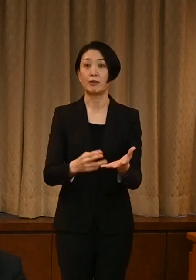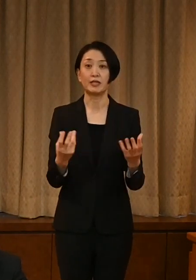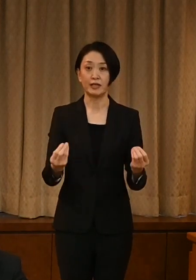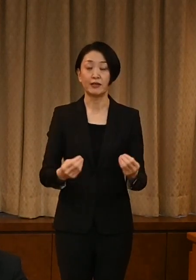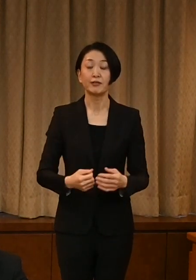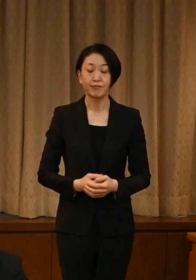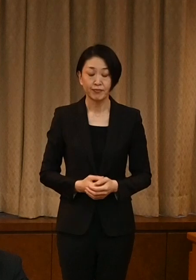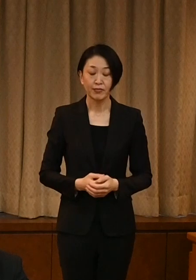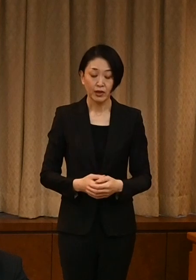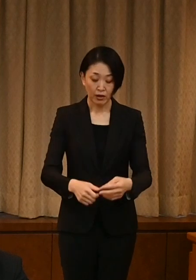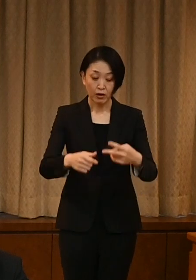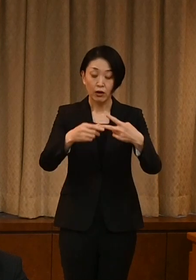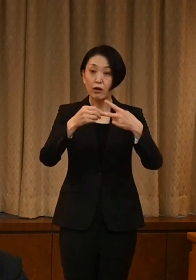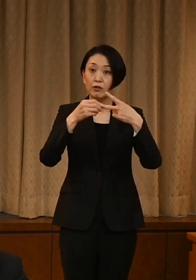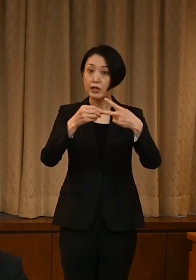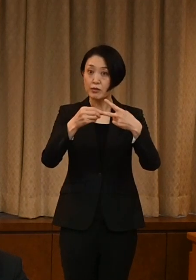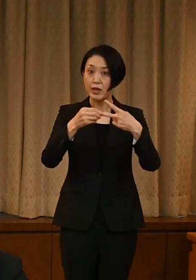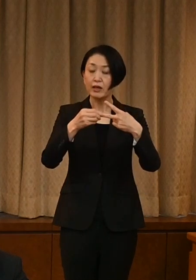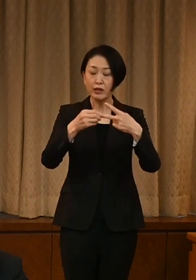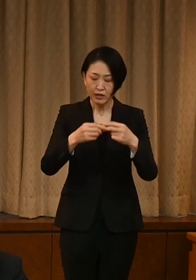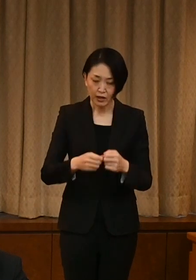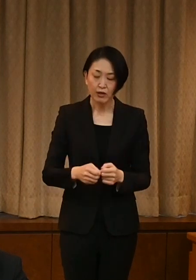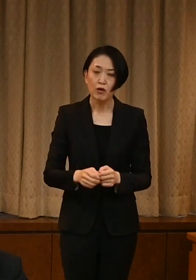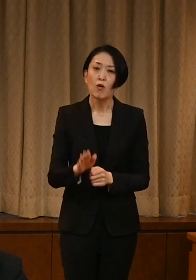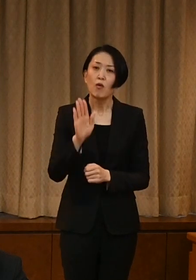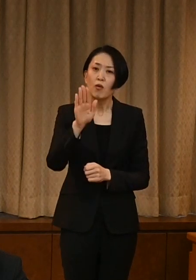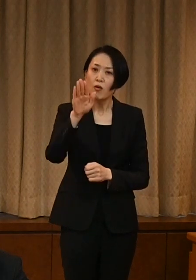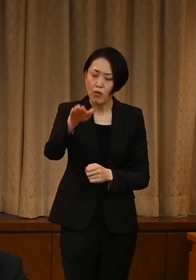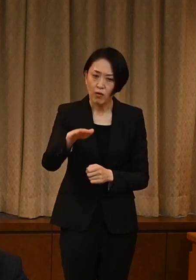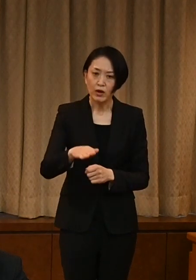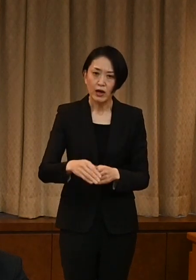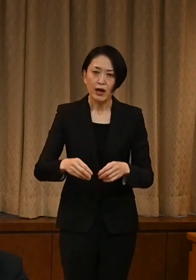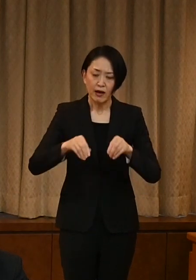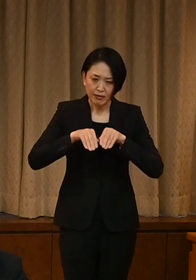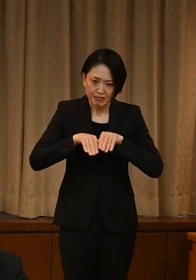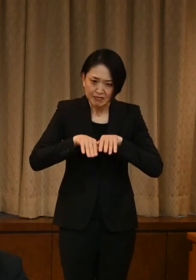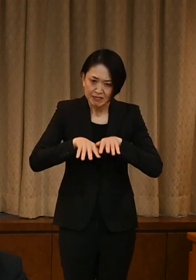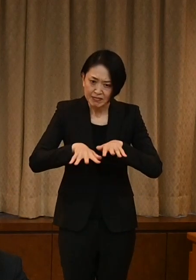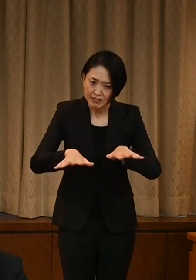2つ目の柱は感染再拡大の早期探知であります。